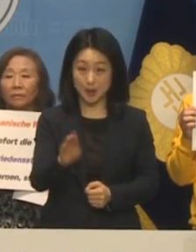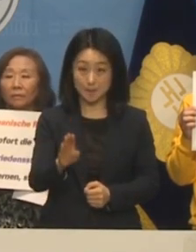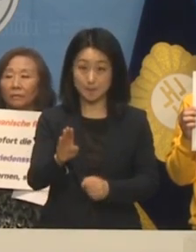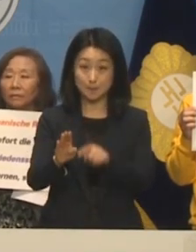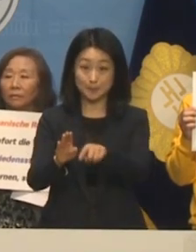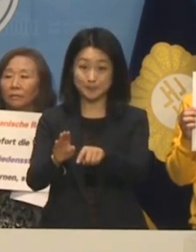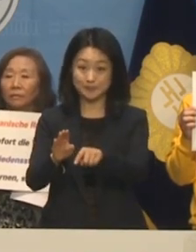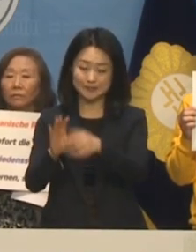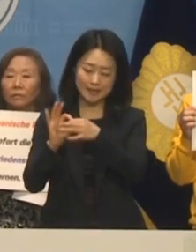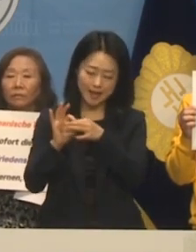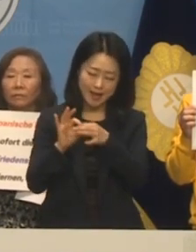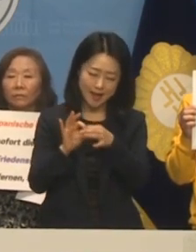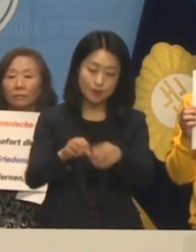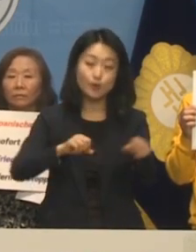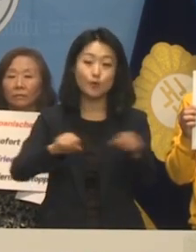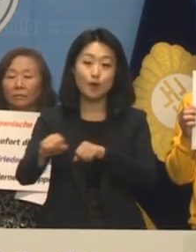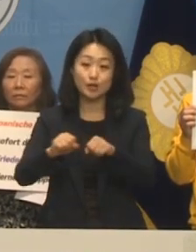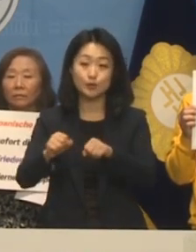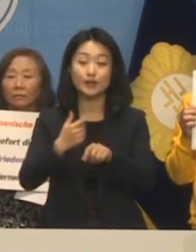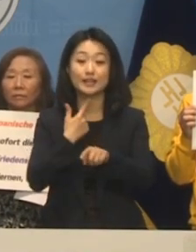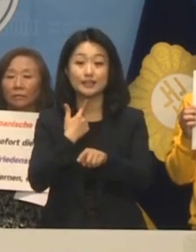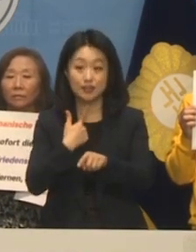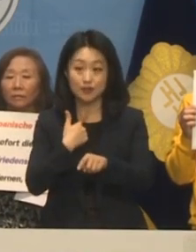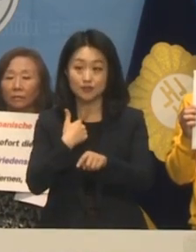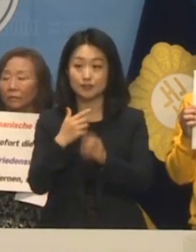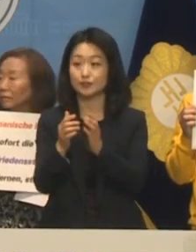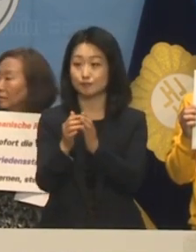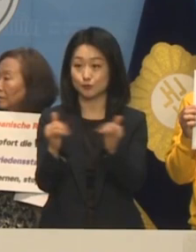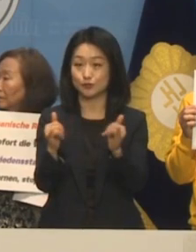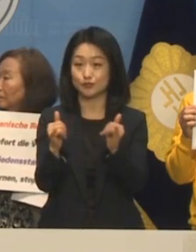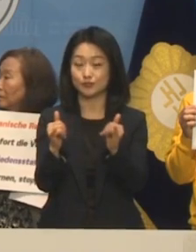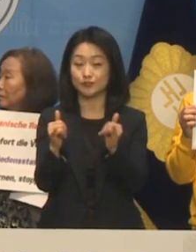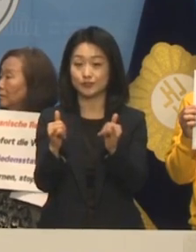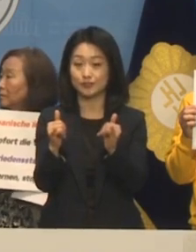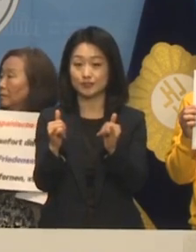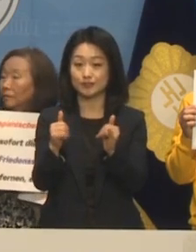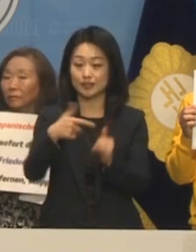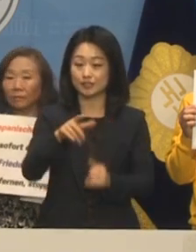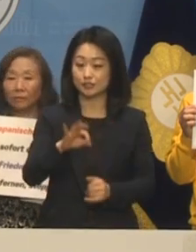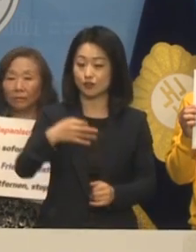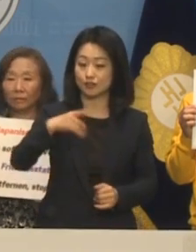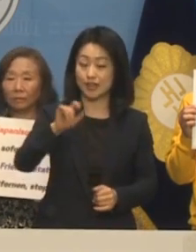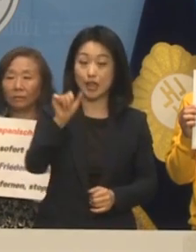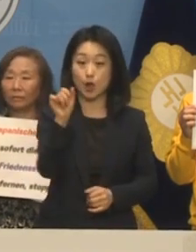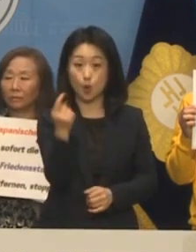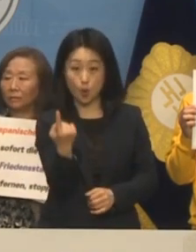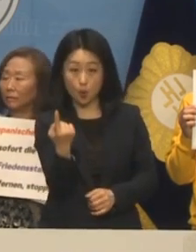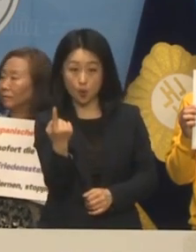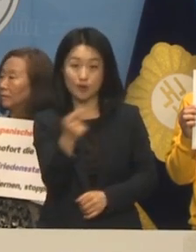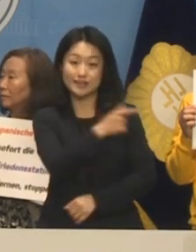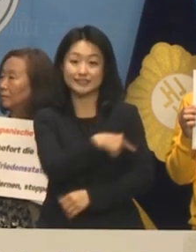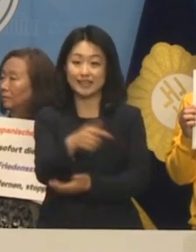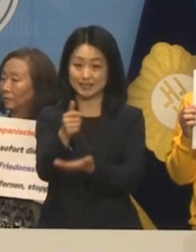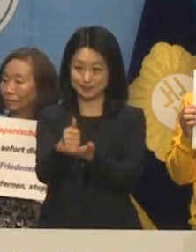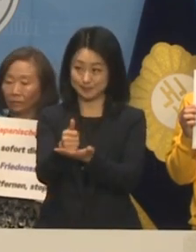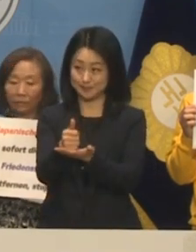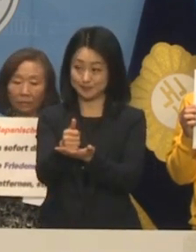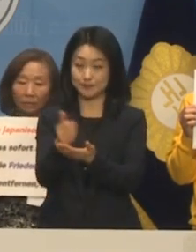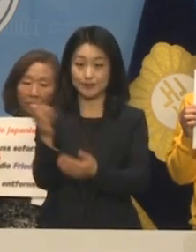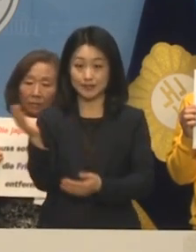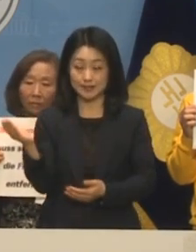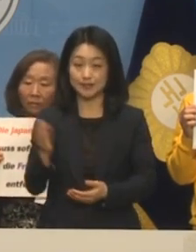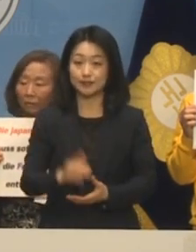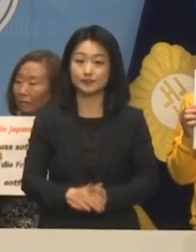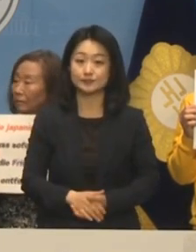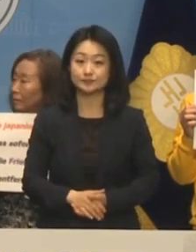출범하기까지 지속적으로 이 운동의 중심에 서서 활동을 해오셨던 정태효 전 정대협 이사님,